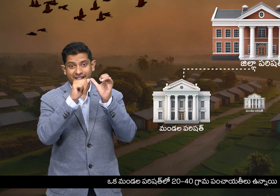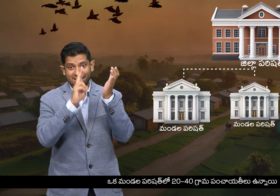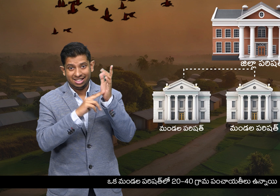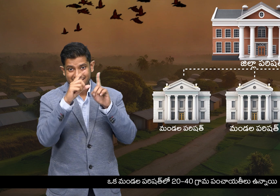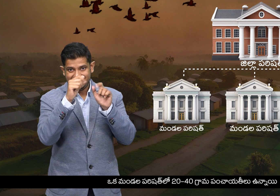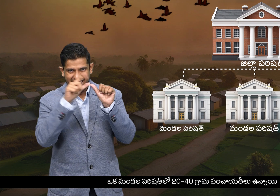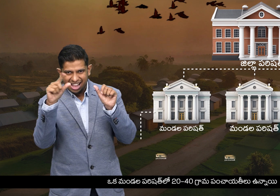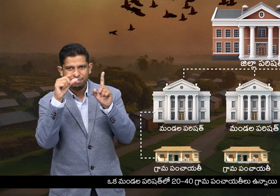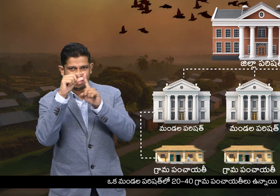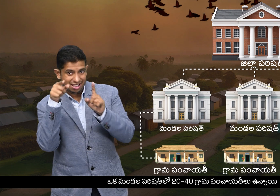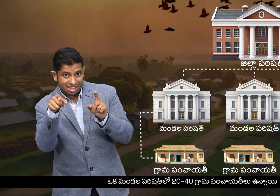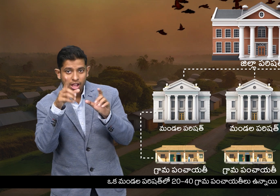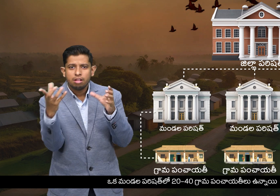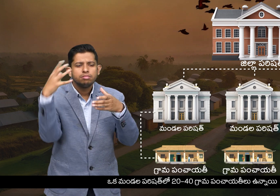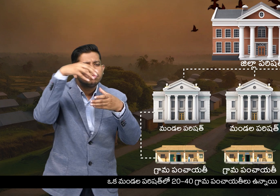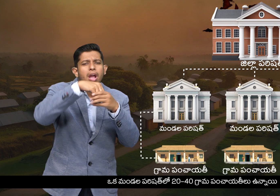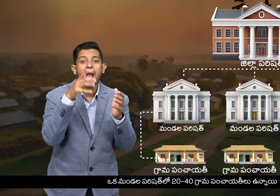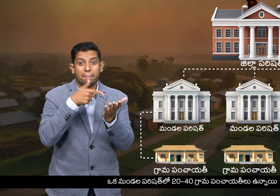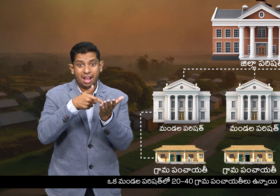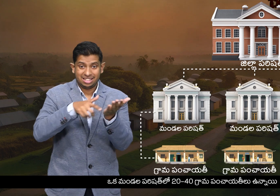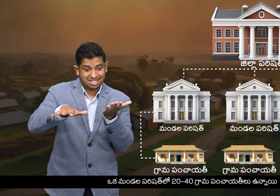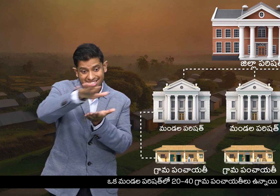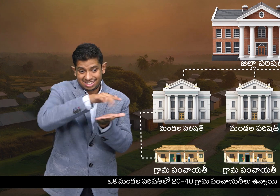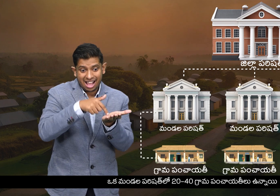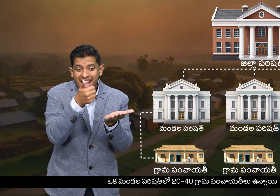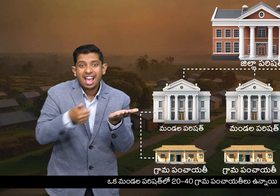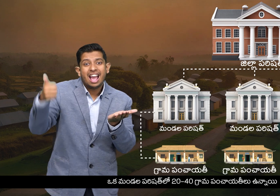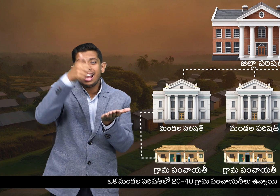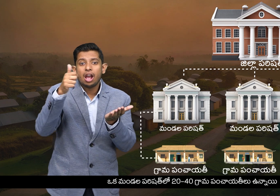ఒక మండల పరిషత్లో 20 నుంచి 40 గ్రామాలు ఉన్నాయి